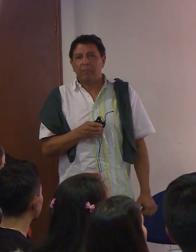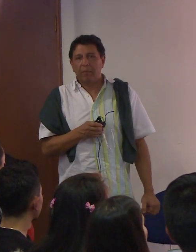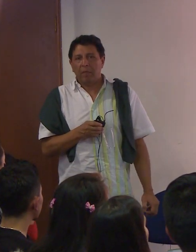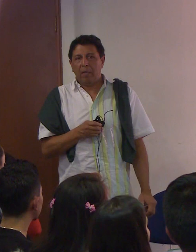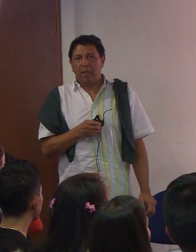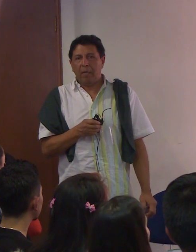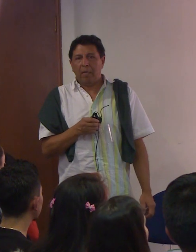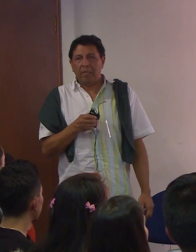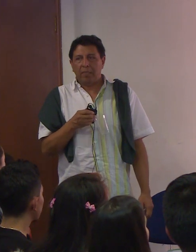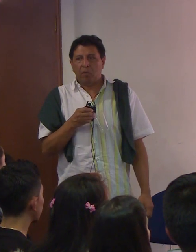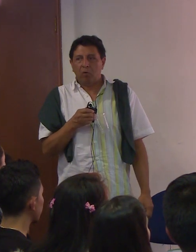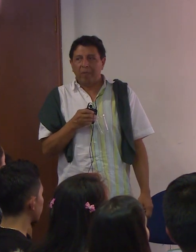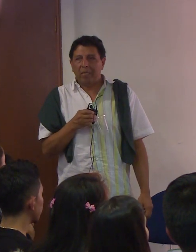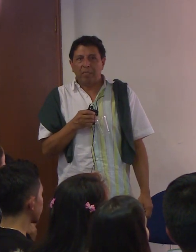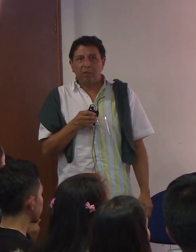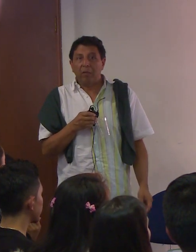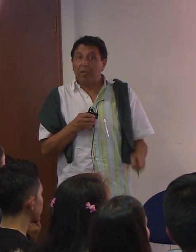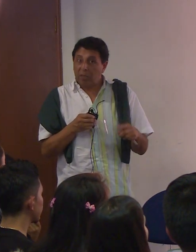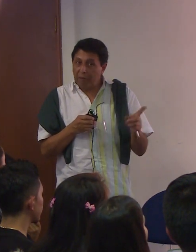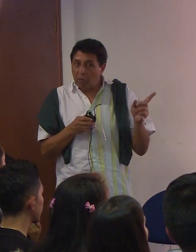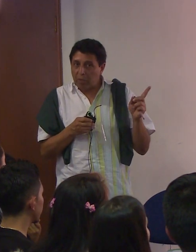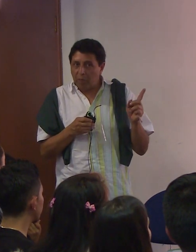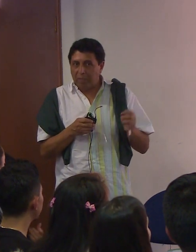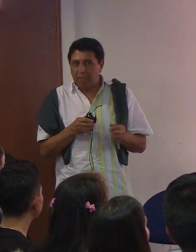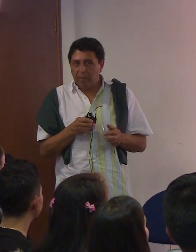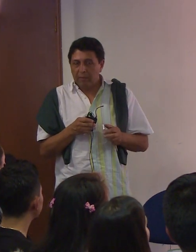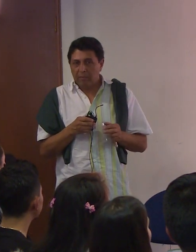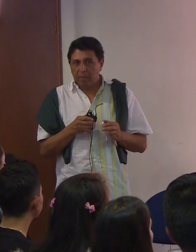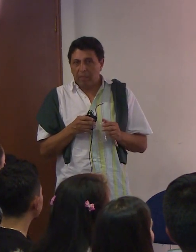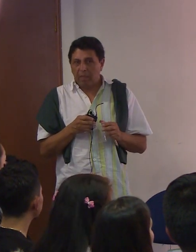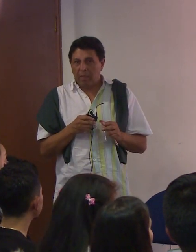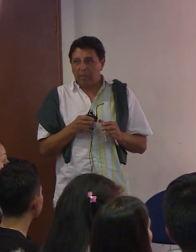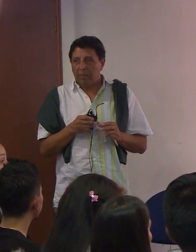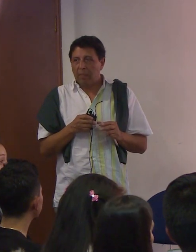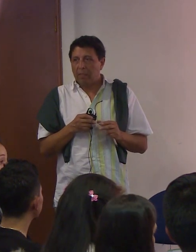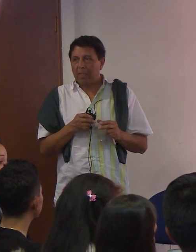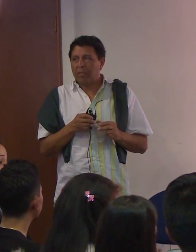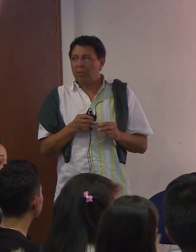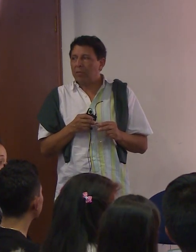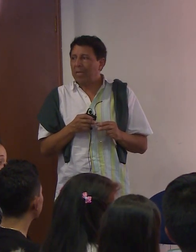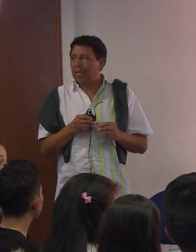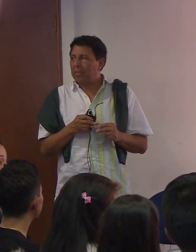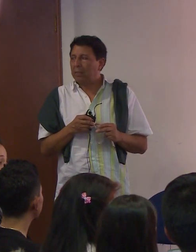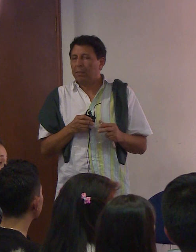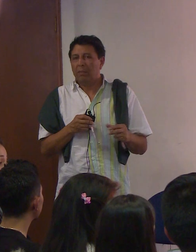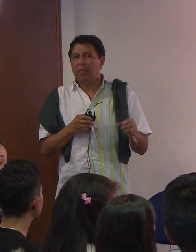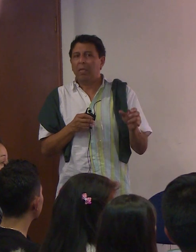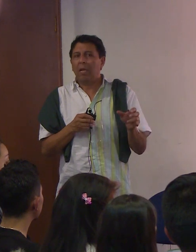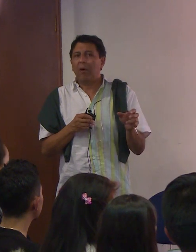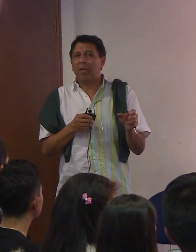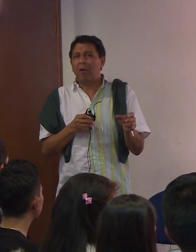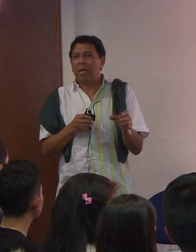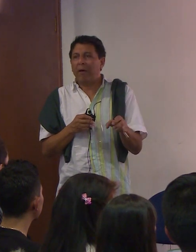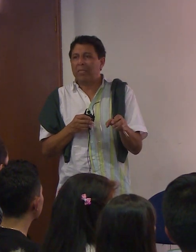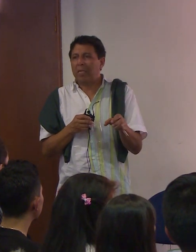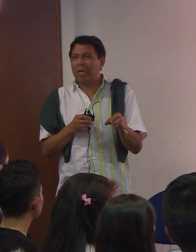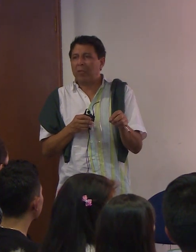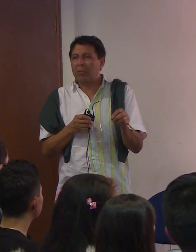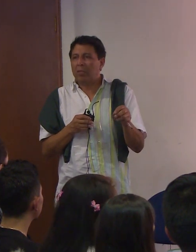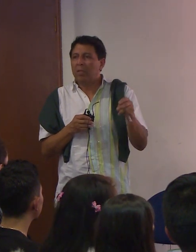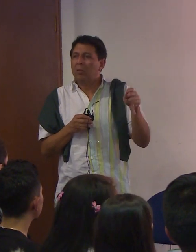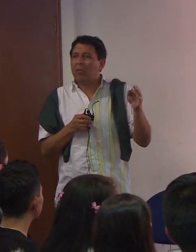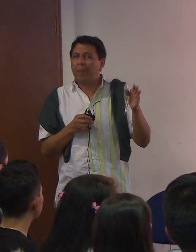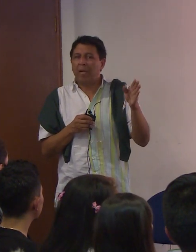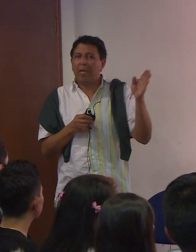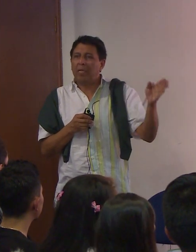acceder en el centro de documentación, es otra fuente. Jason González tiene elaborada una base de